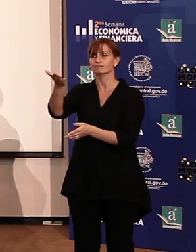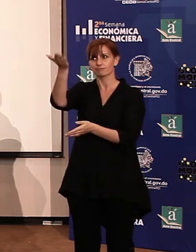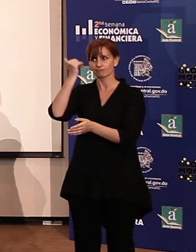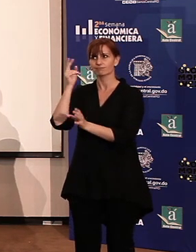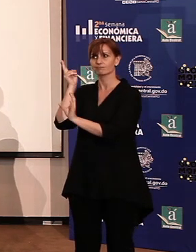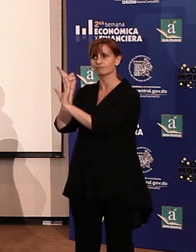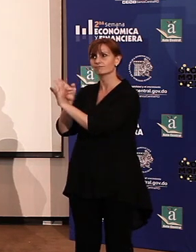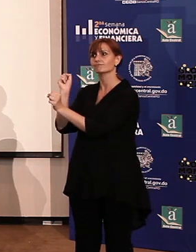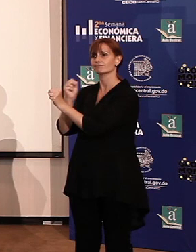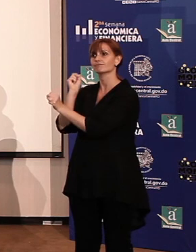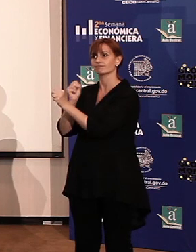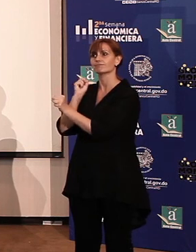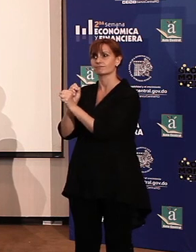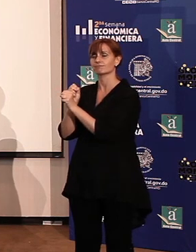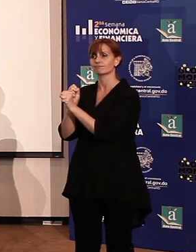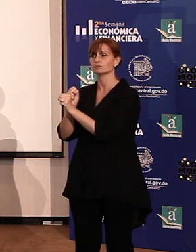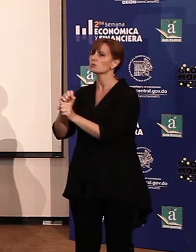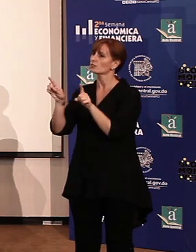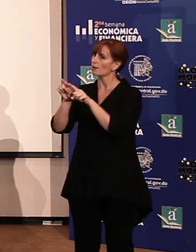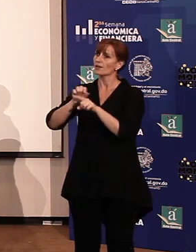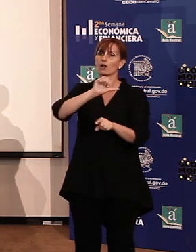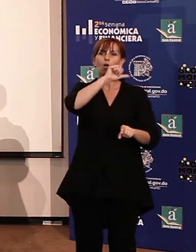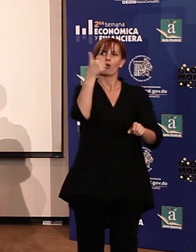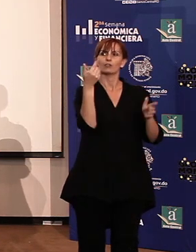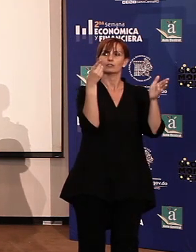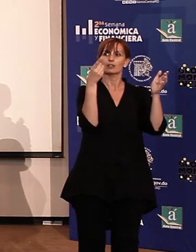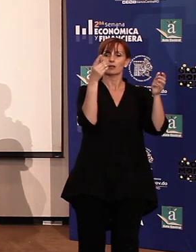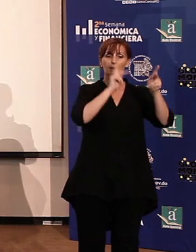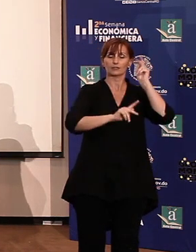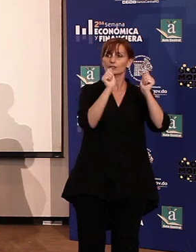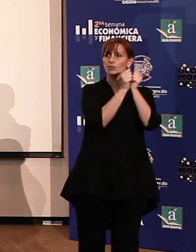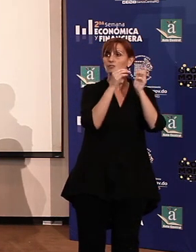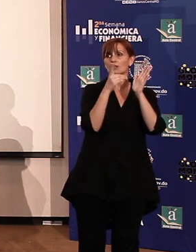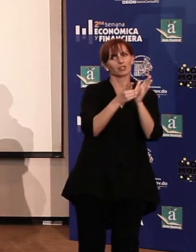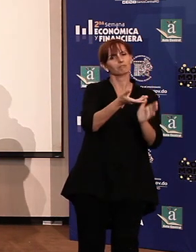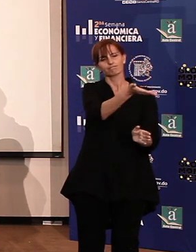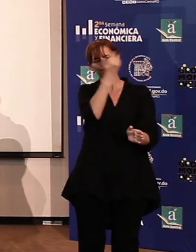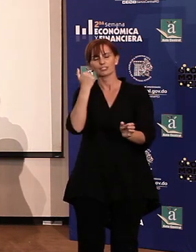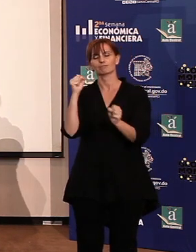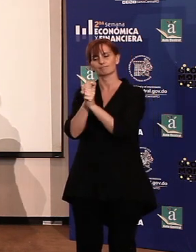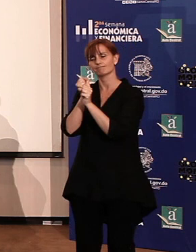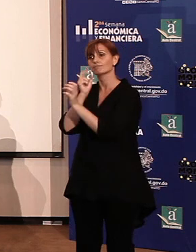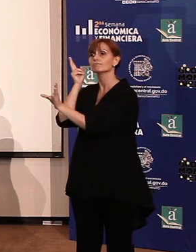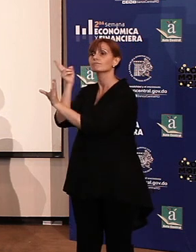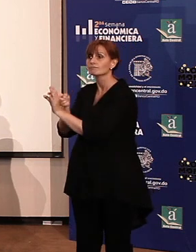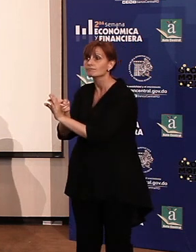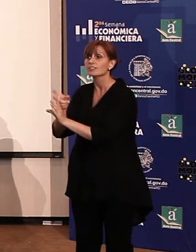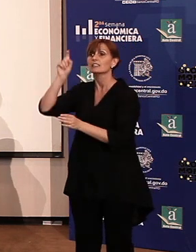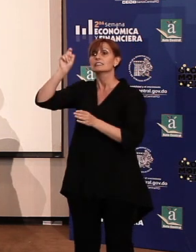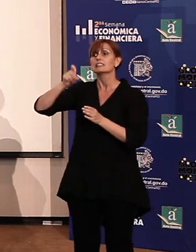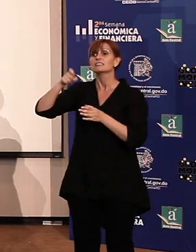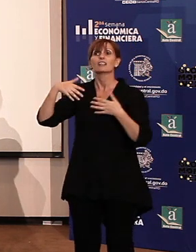discapacidad sea sordo o cualquier tipo de discapacidad como bien dijo Michelle solamente tienen que tener las competencias